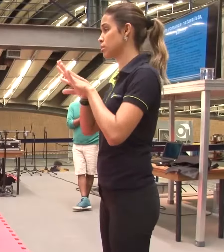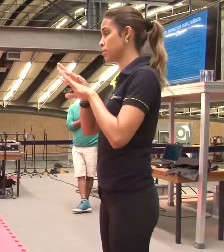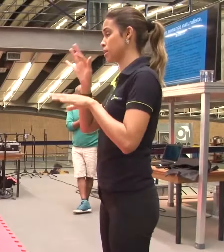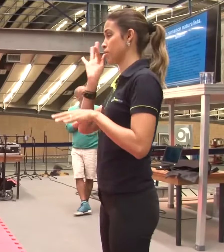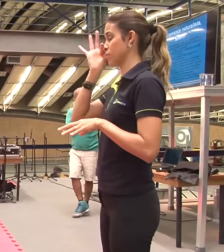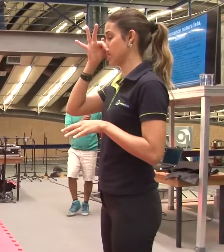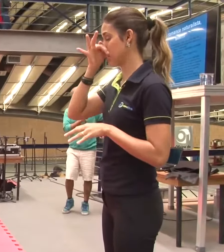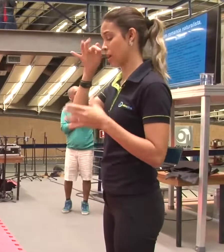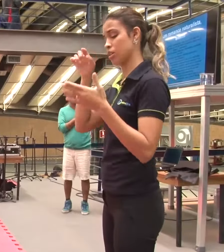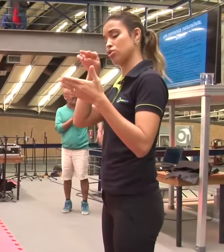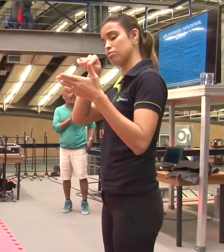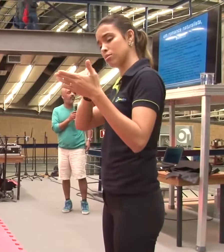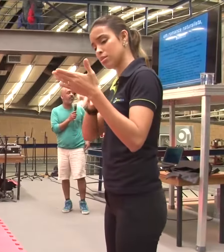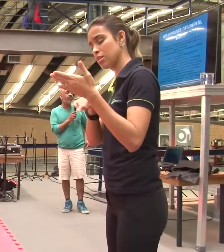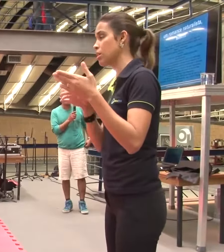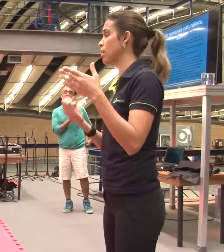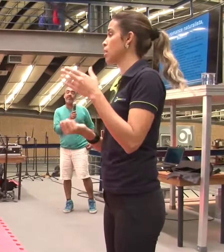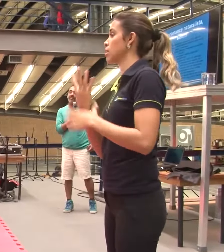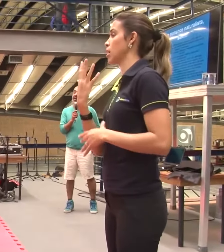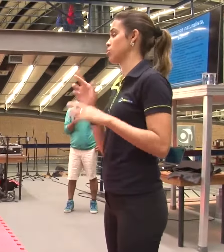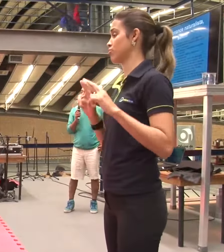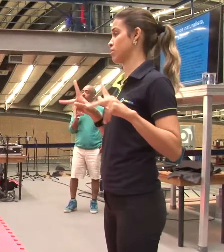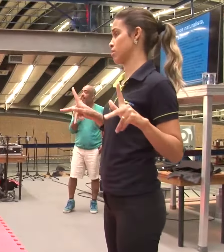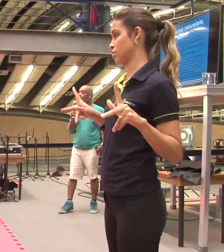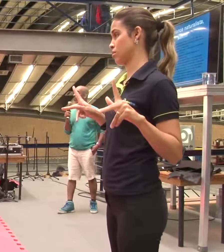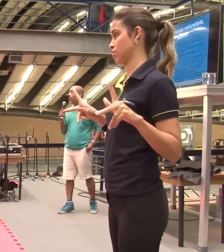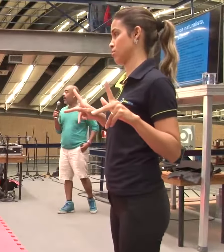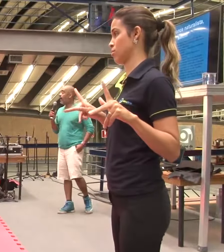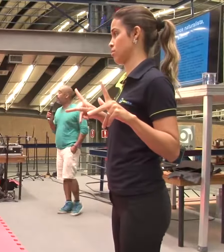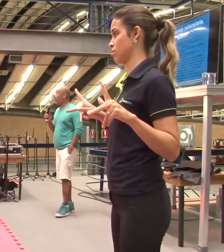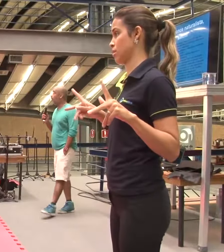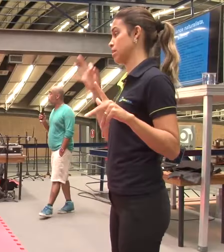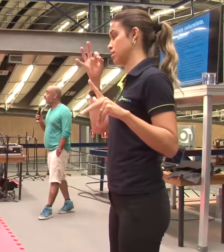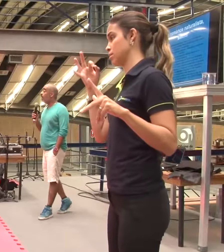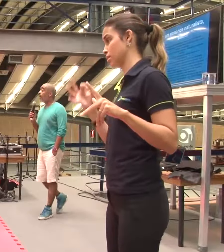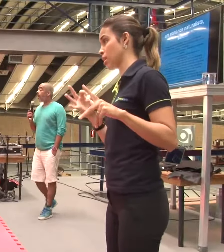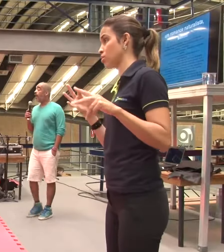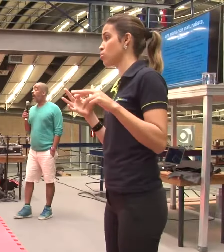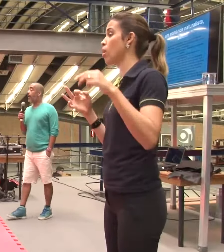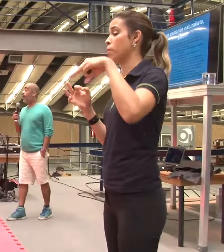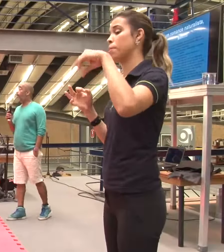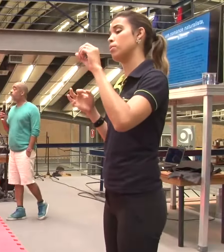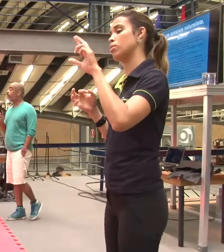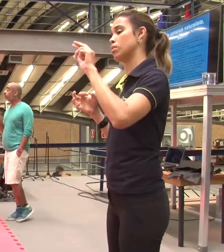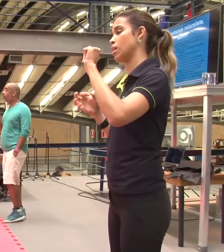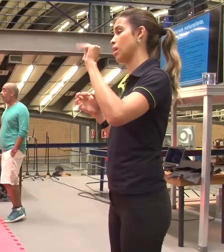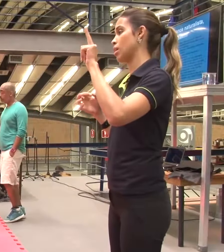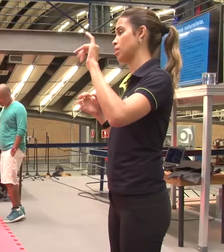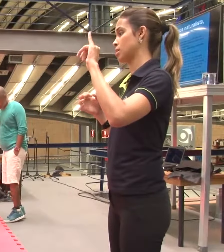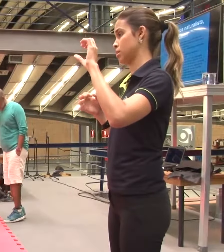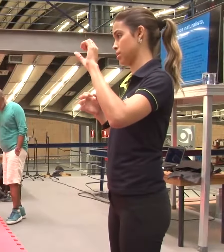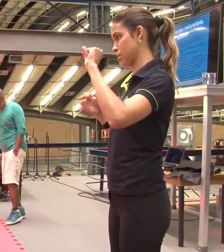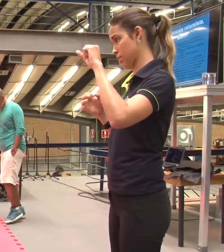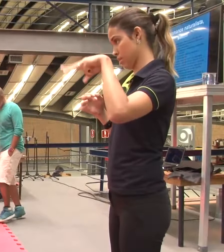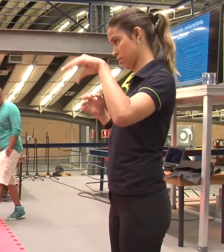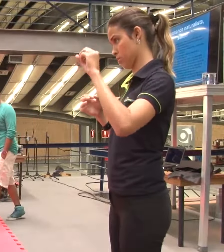fato narrado, gerando certa indiferença, certo amoralismo. Esses personagens,